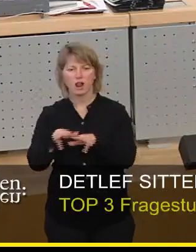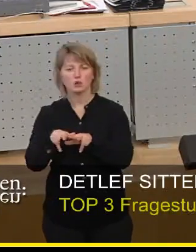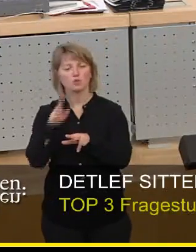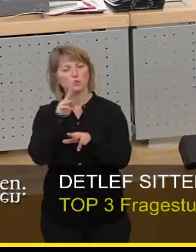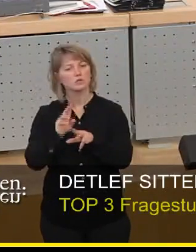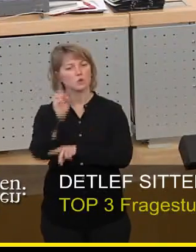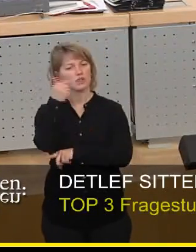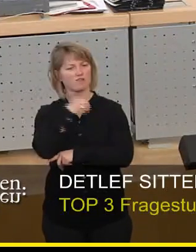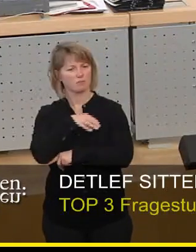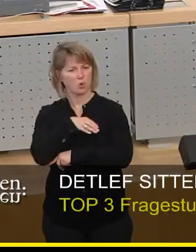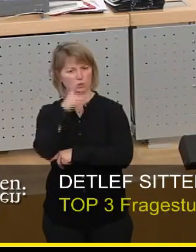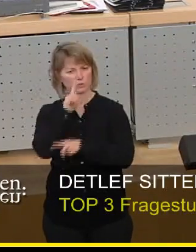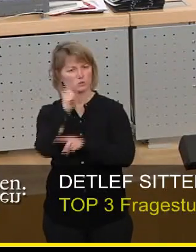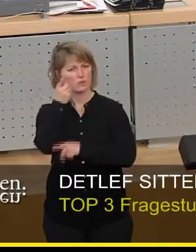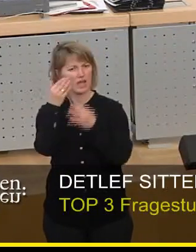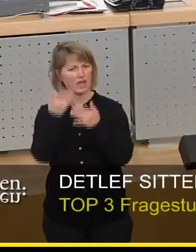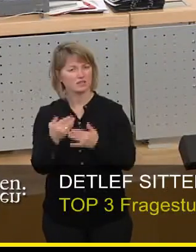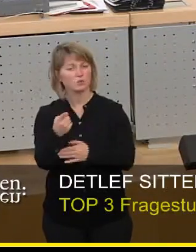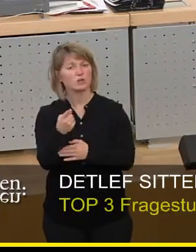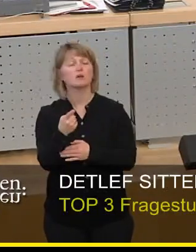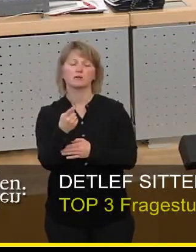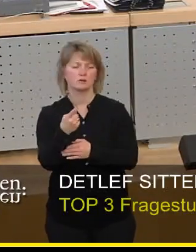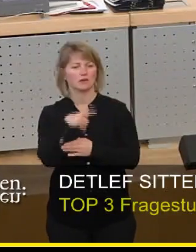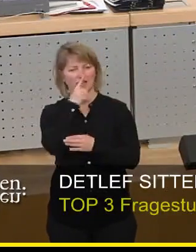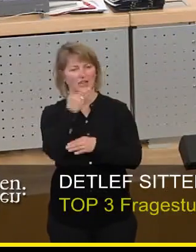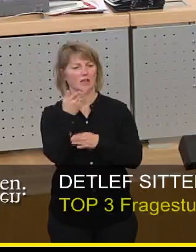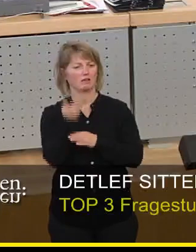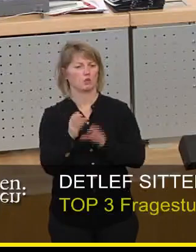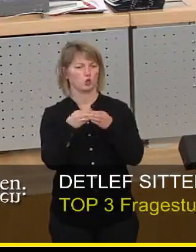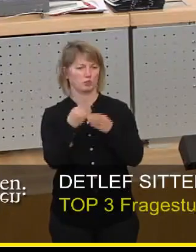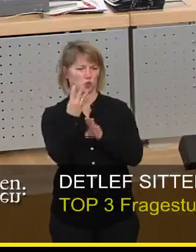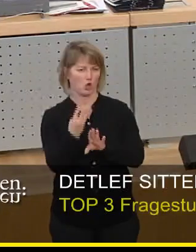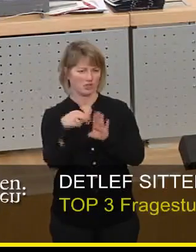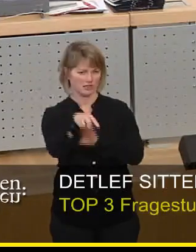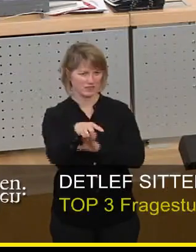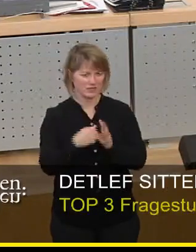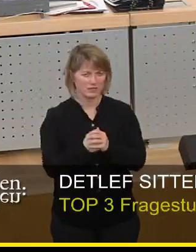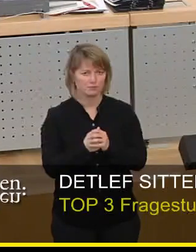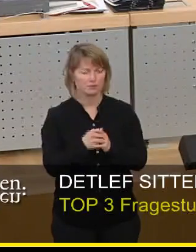mit Sonderrechnung vorläufig in den Stellen mit Entgeltgruppe 9 ausgewiesen, so wie das auf Seite